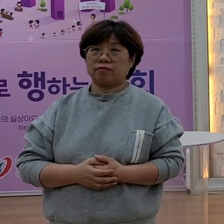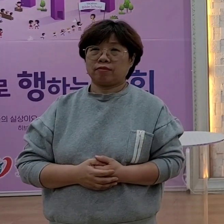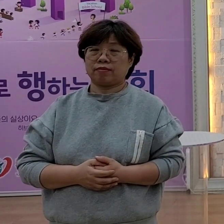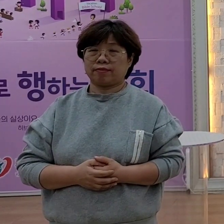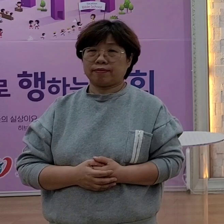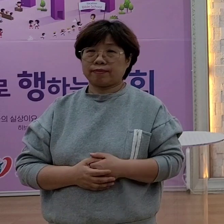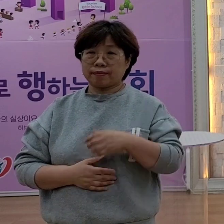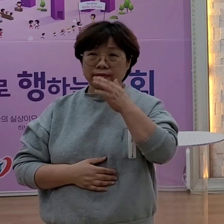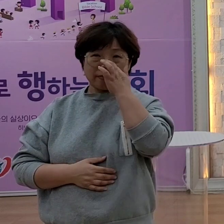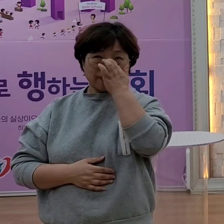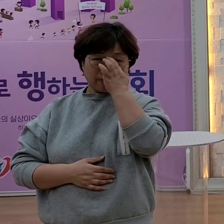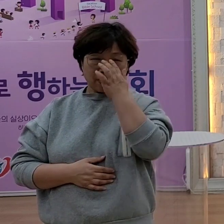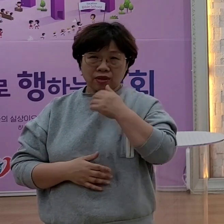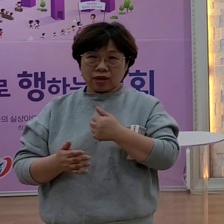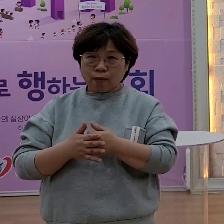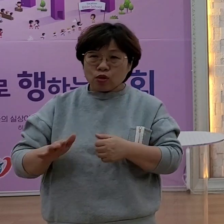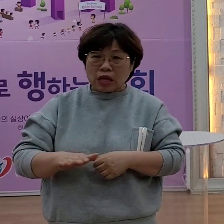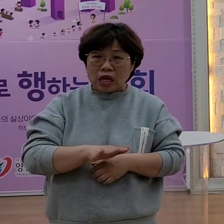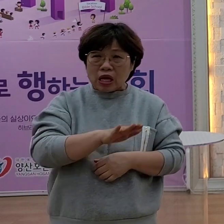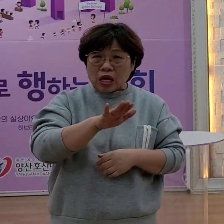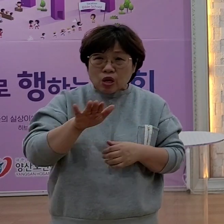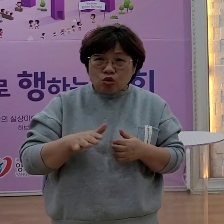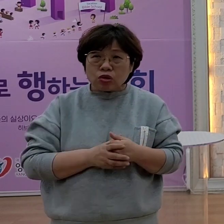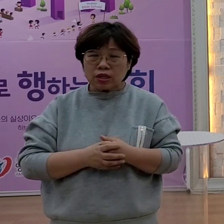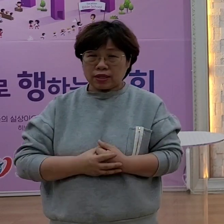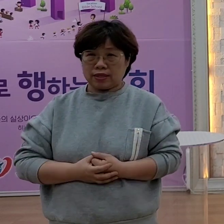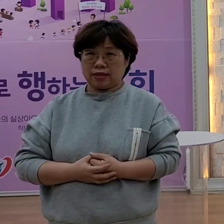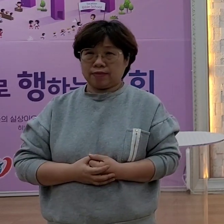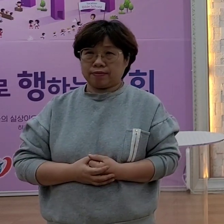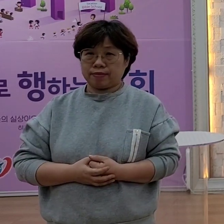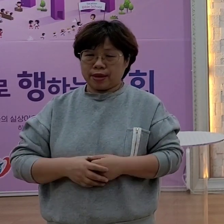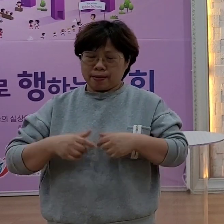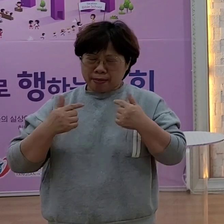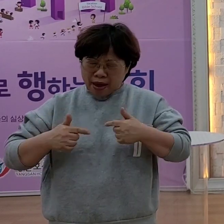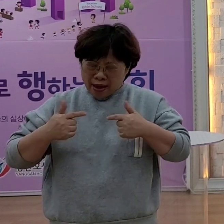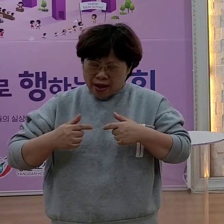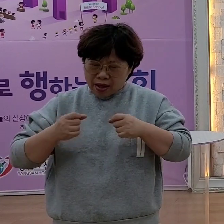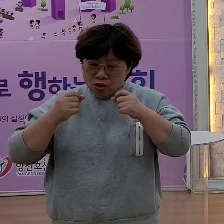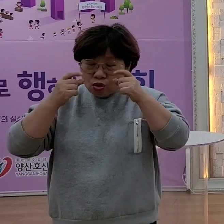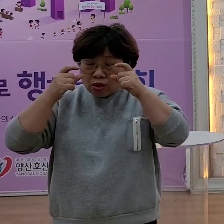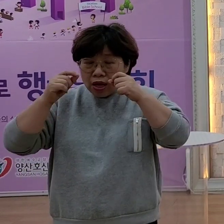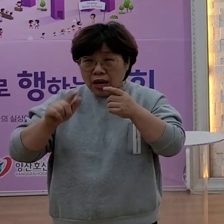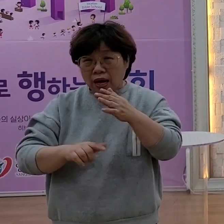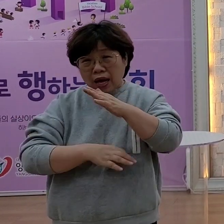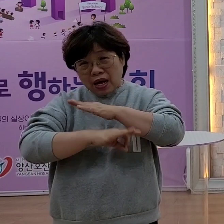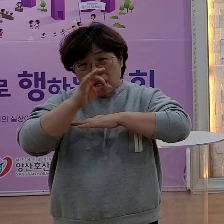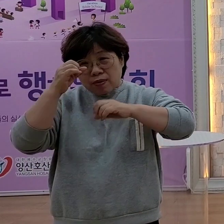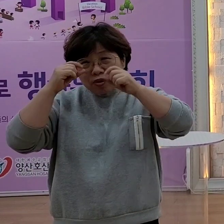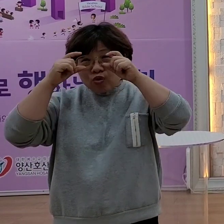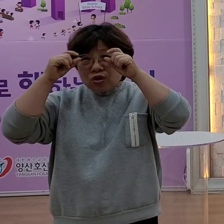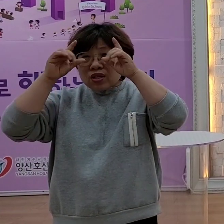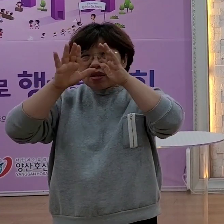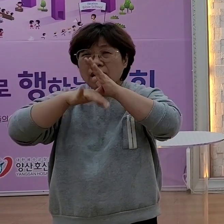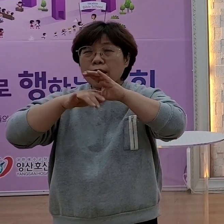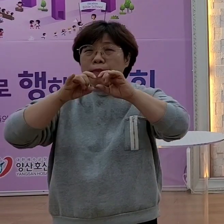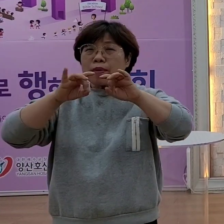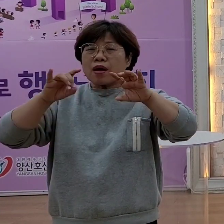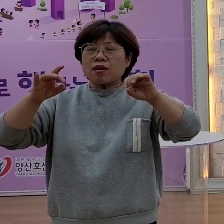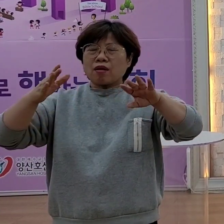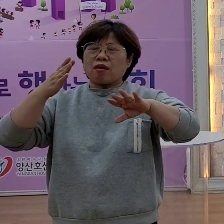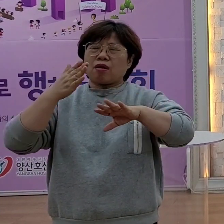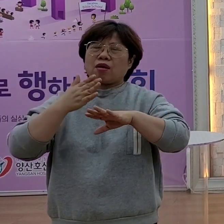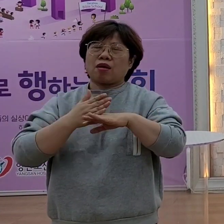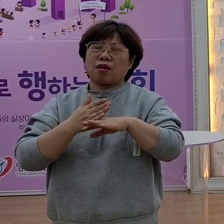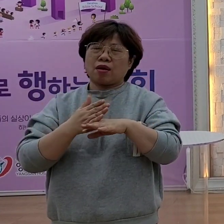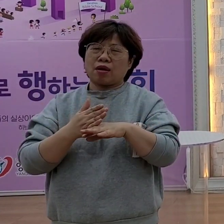가르쳐주고 있다는 것이죠. 그래서 우리는 매일 아침에 눈을 뜨게 되면요, 뭐 해야 됩니까? 여러분, 눈을 뜬다는